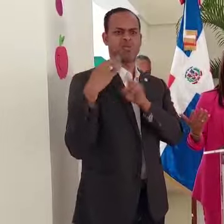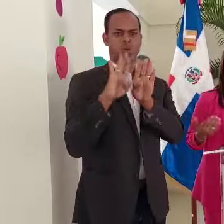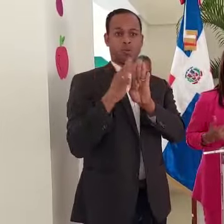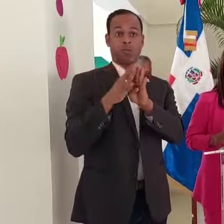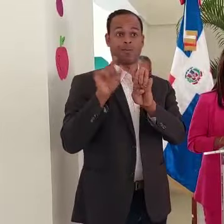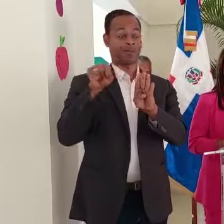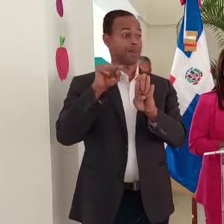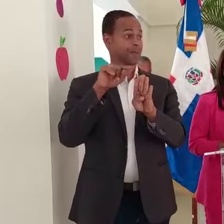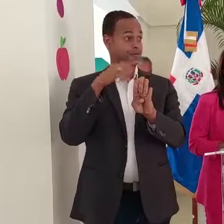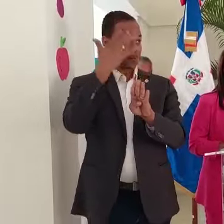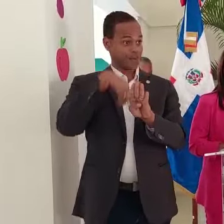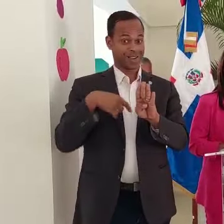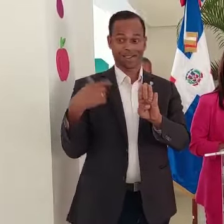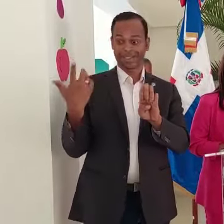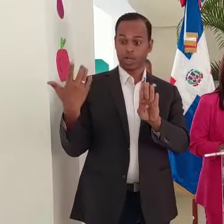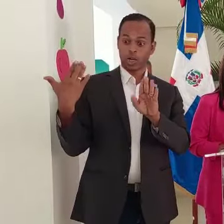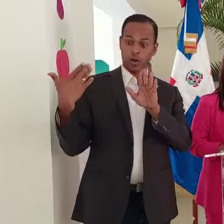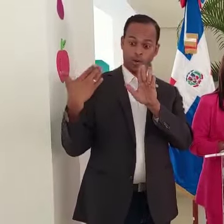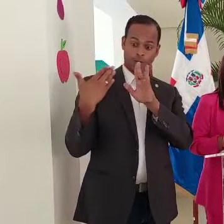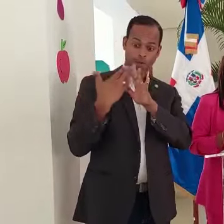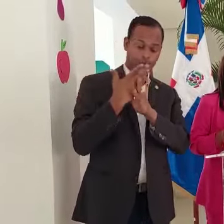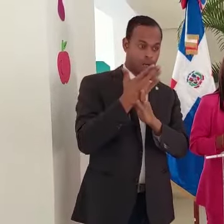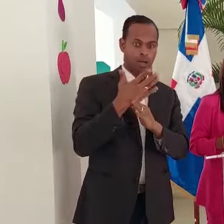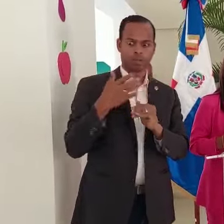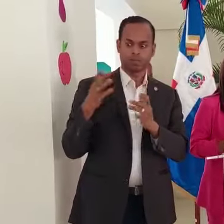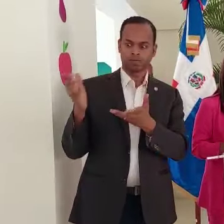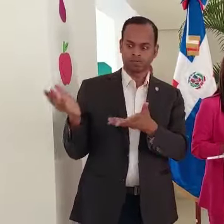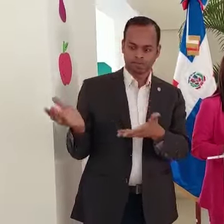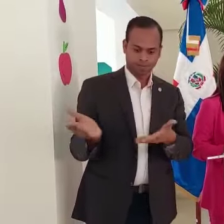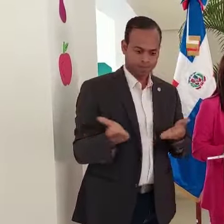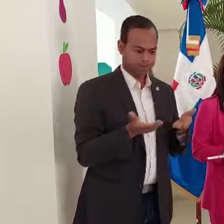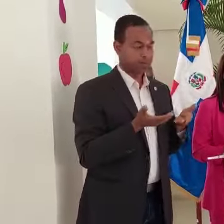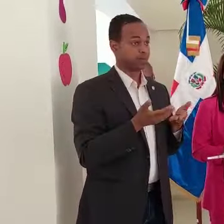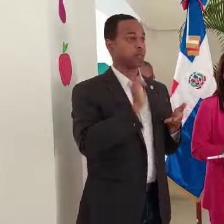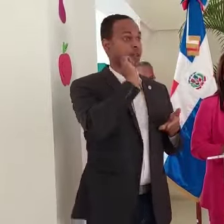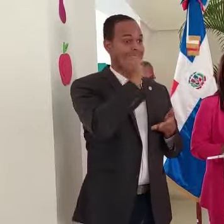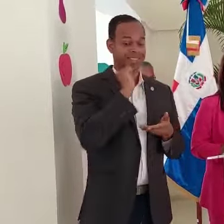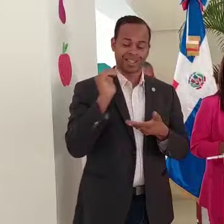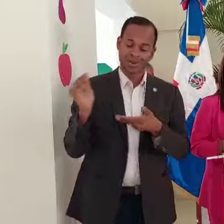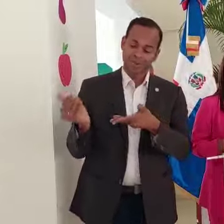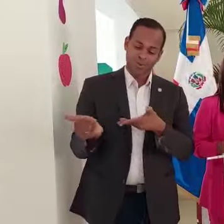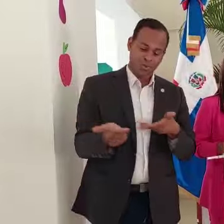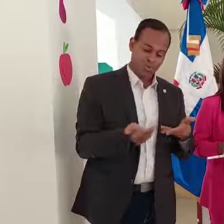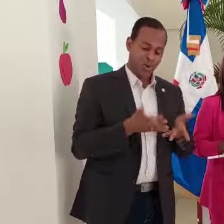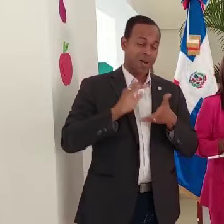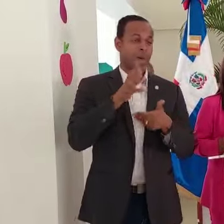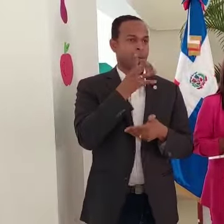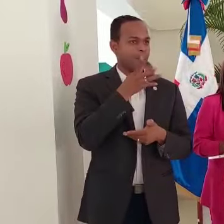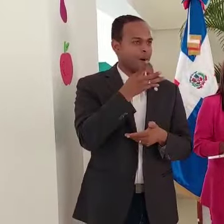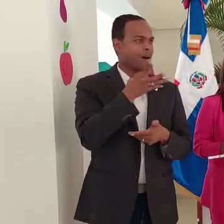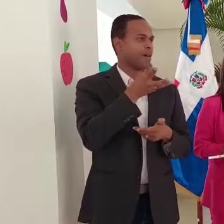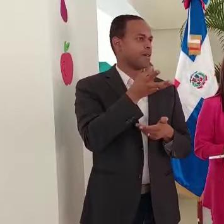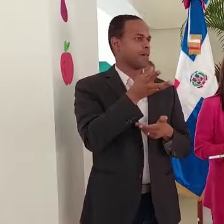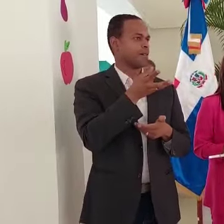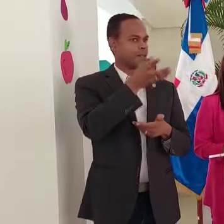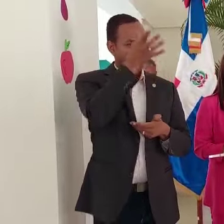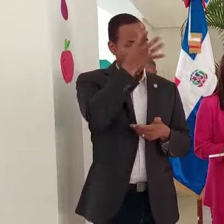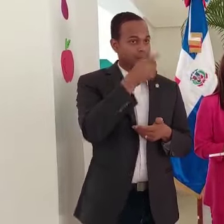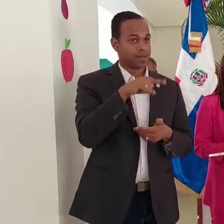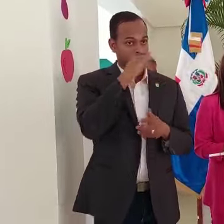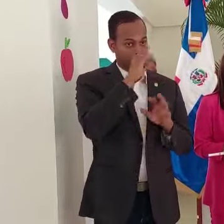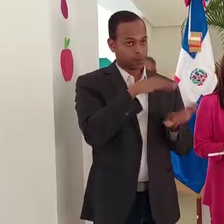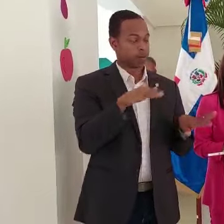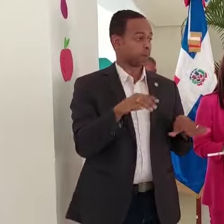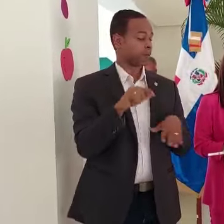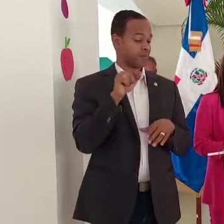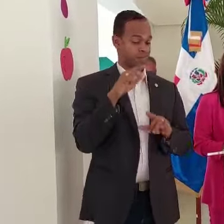la cara principal de este centro, que cada mañana es quien da la bienvenida a los padres, a los infantes, desde